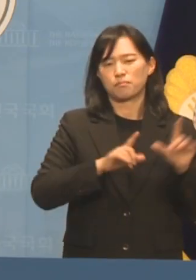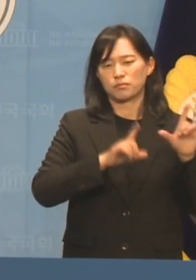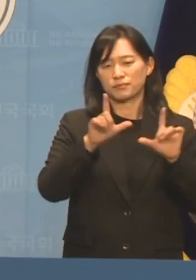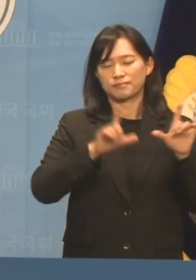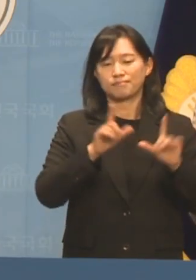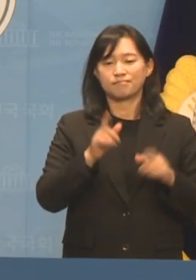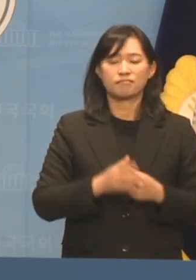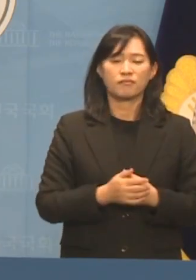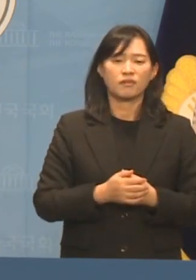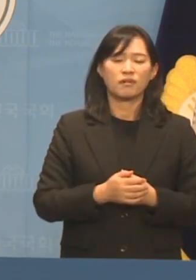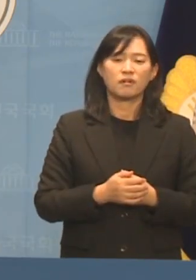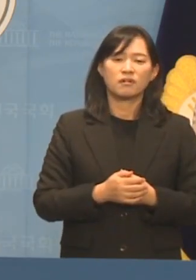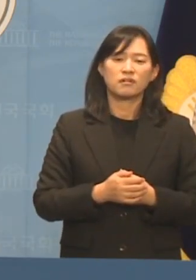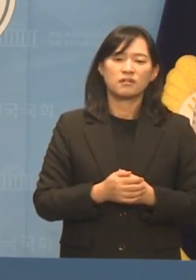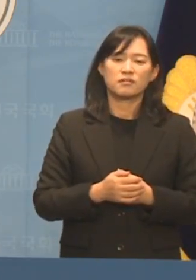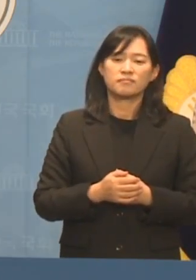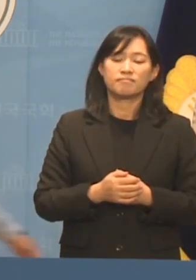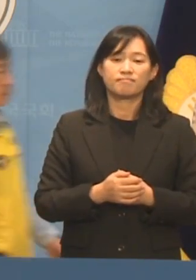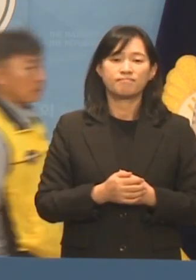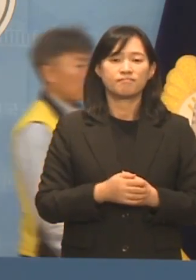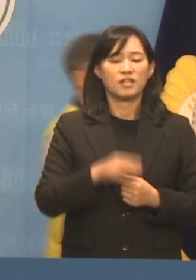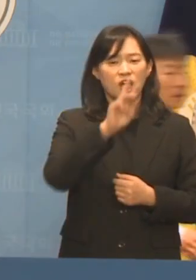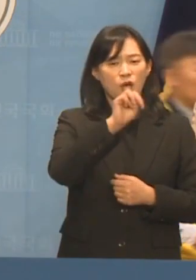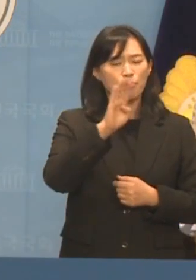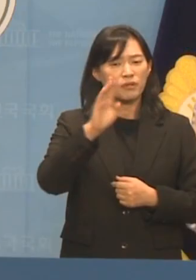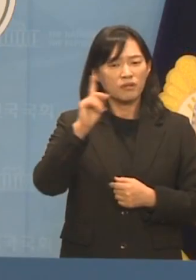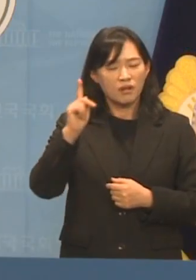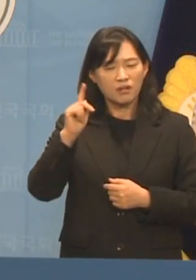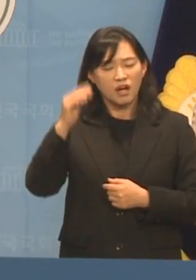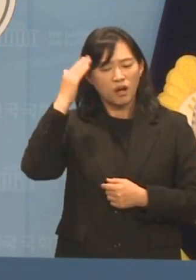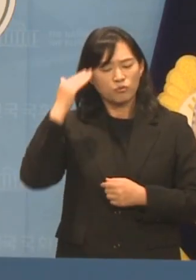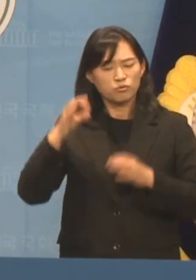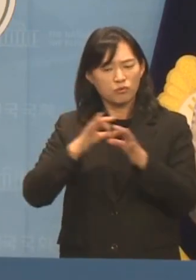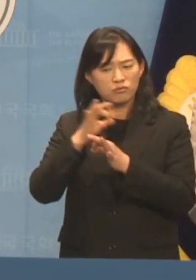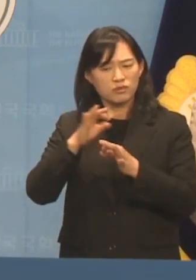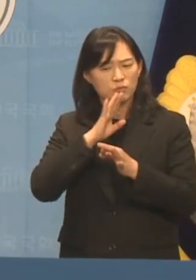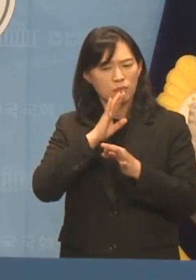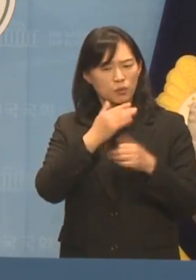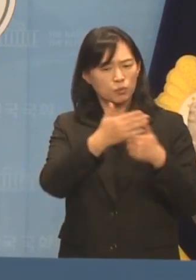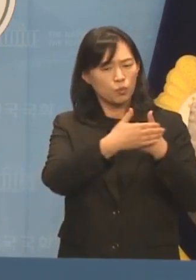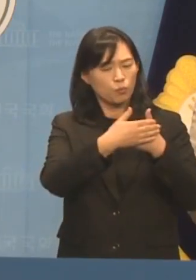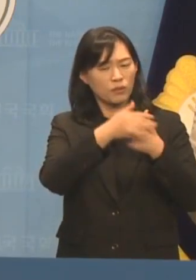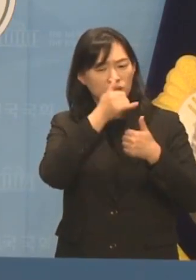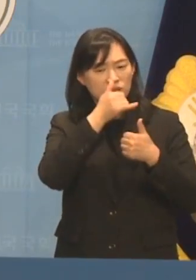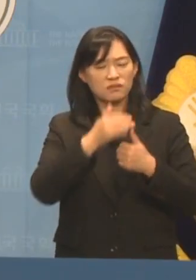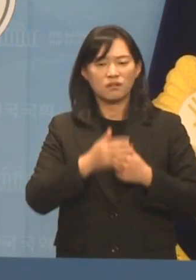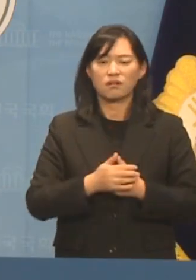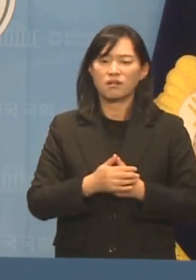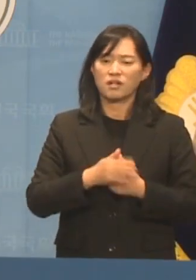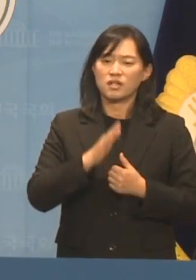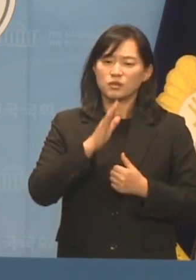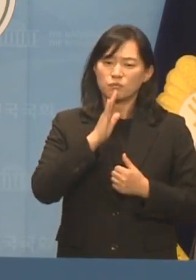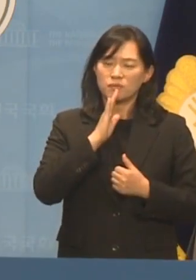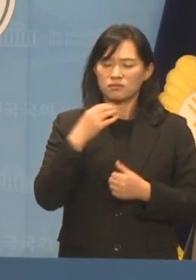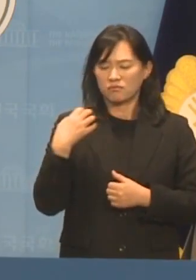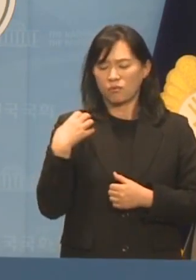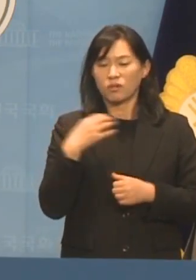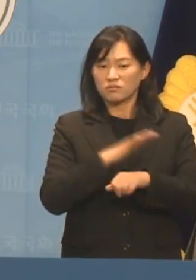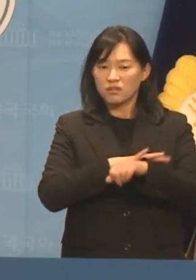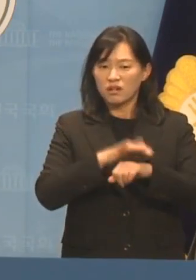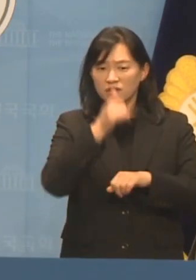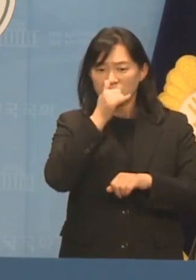모습입니다. 그렇다면 MBK가 한국 경제에 진짜 기여하고 있느냐, 헤지펀드로서의 긍정적인 역할을 하고